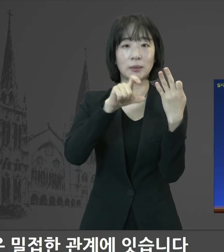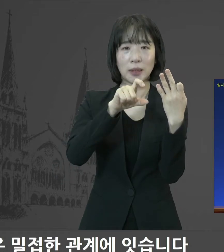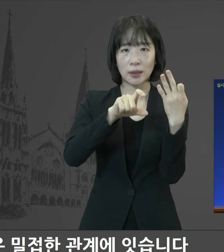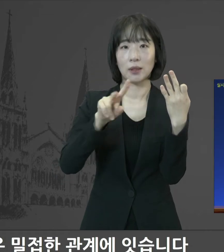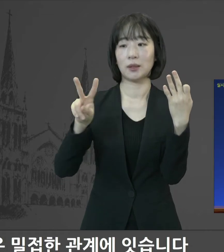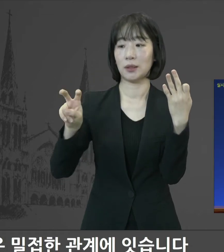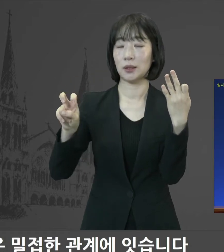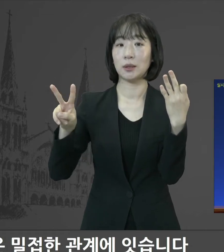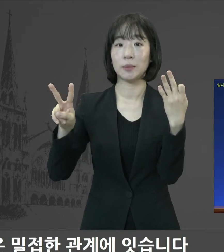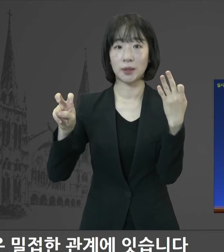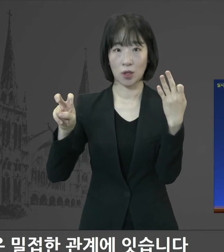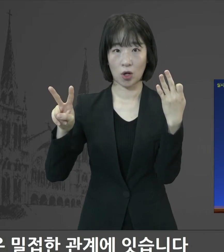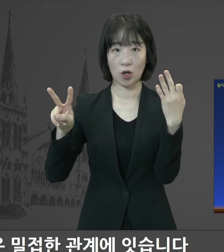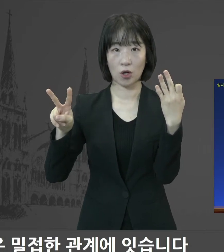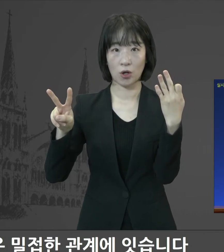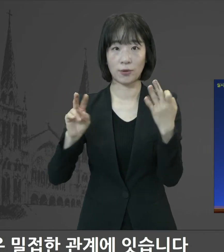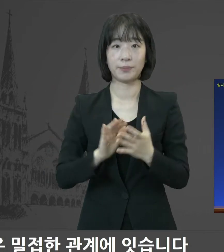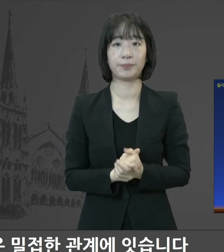22절,